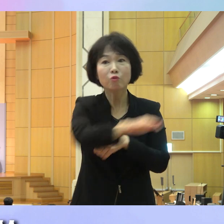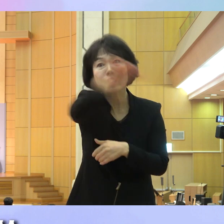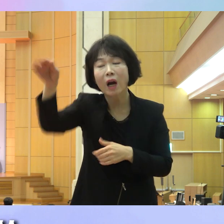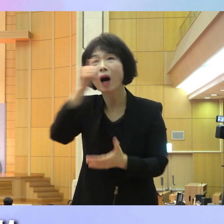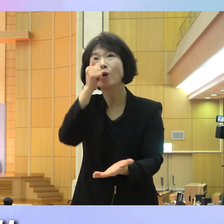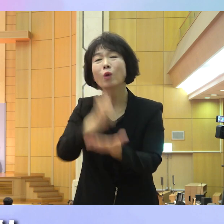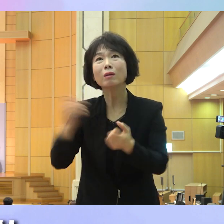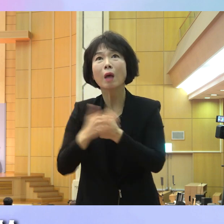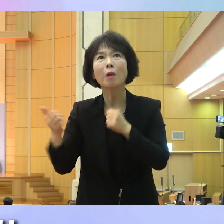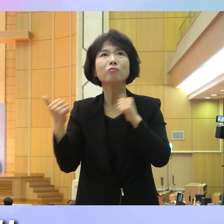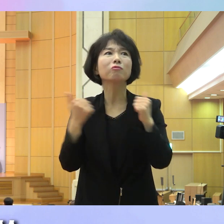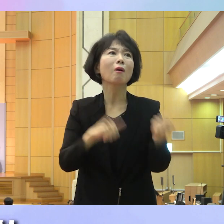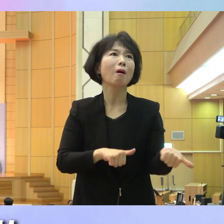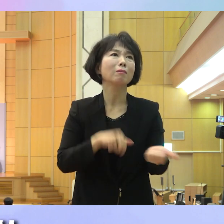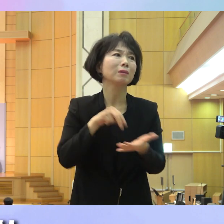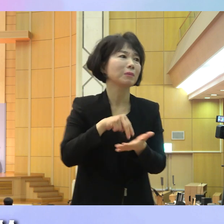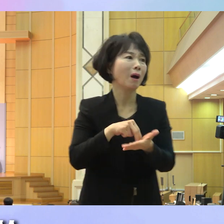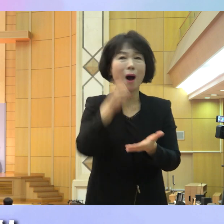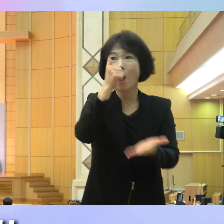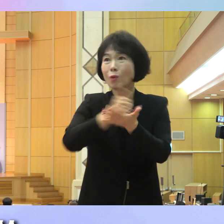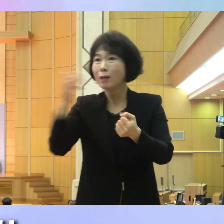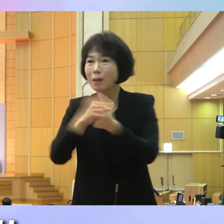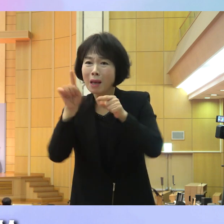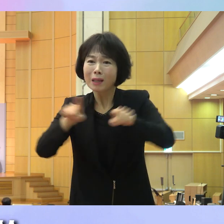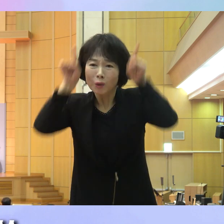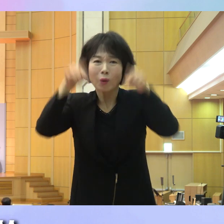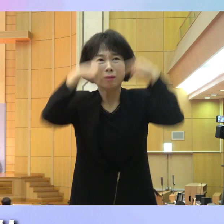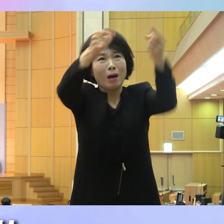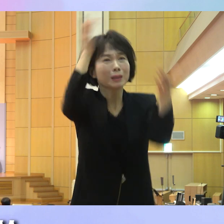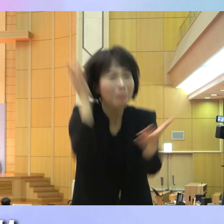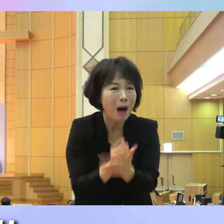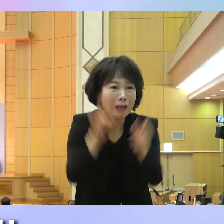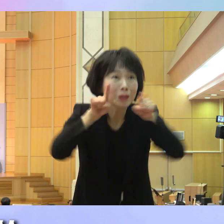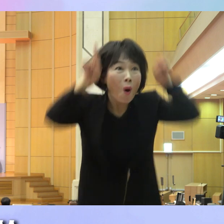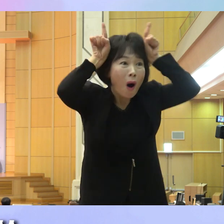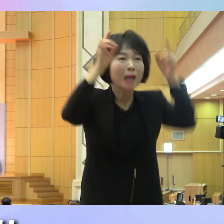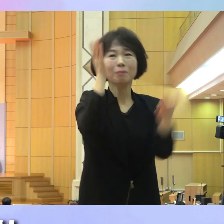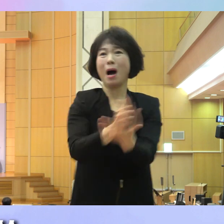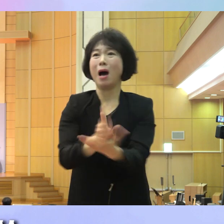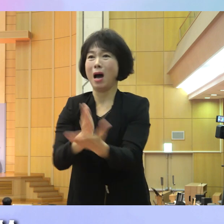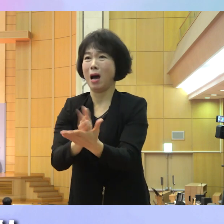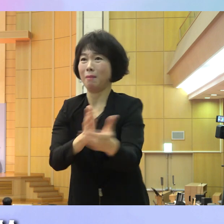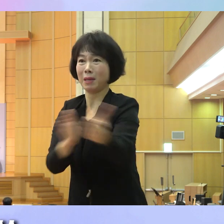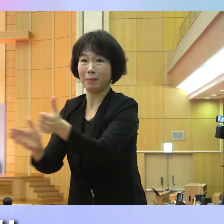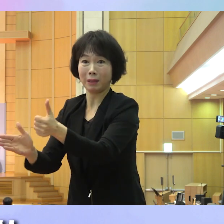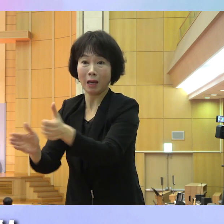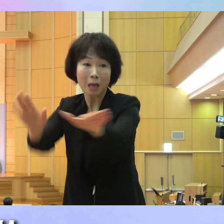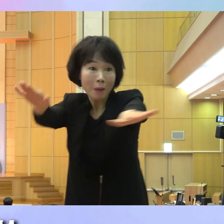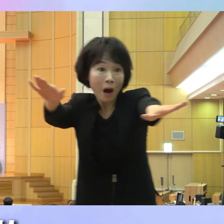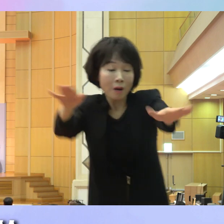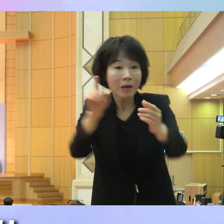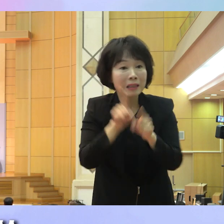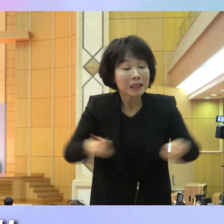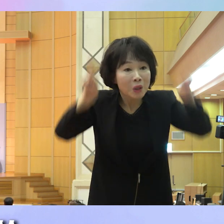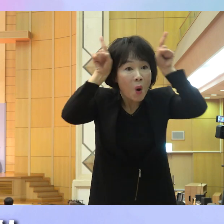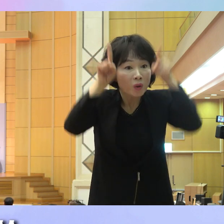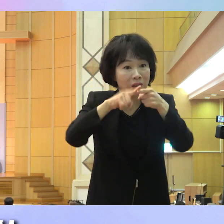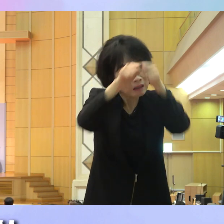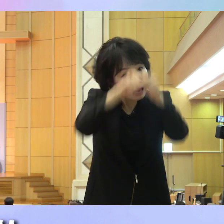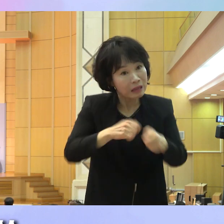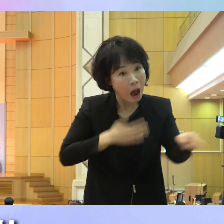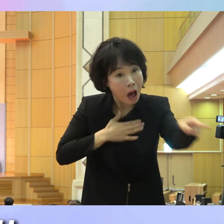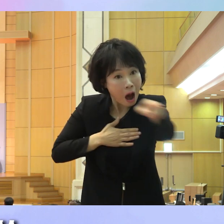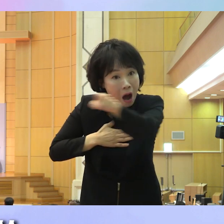말미암아 사망하고 지옥에 가면 안 되기 때문에, 언니가 지옥에 대해서 간단히